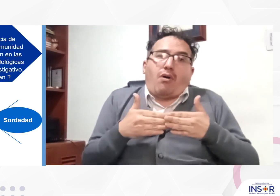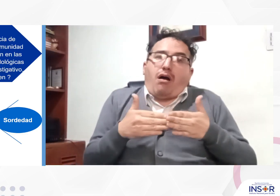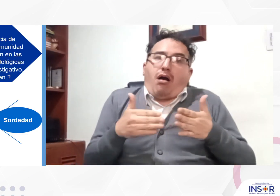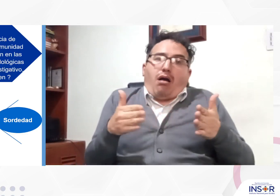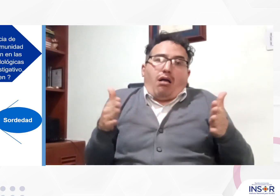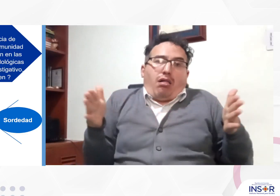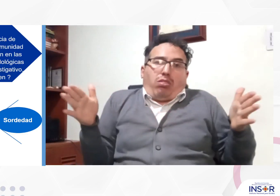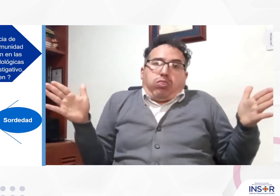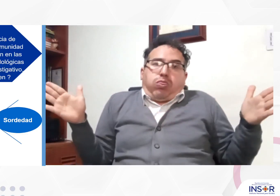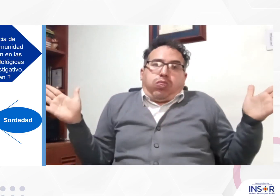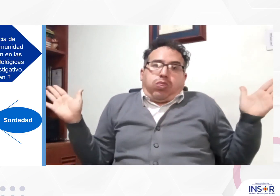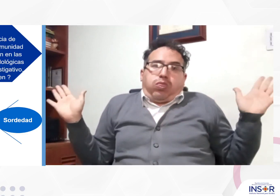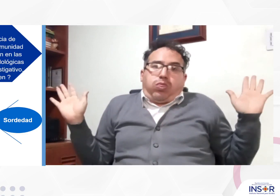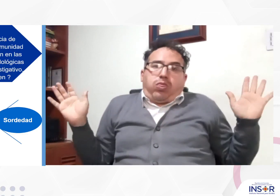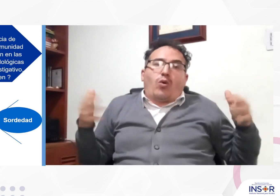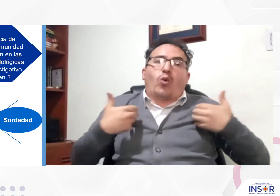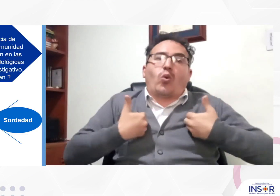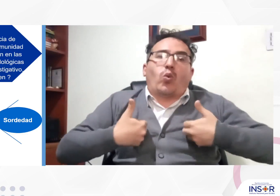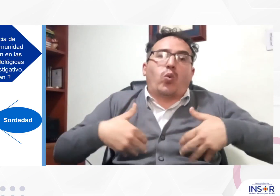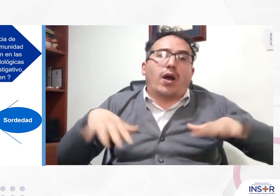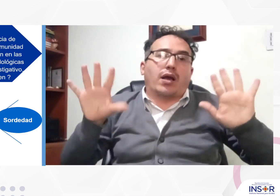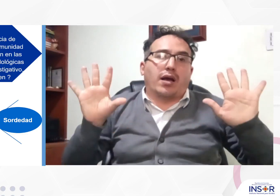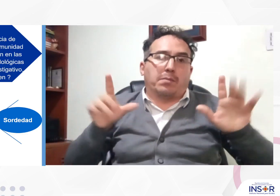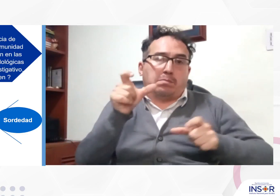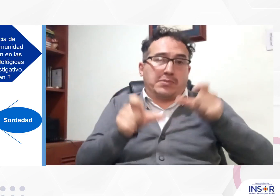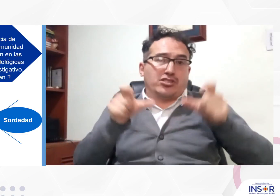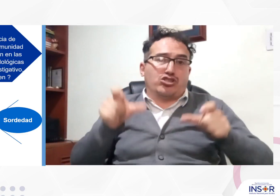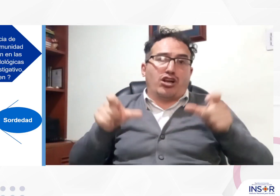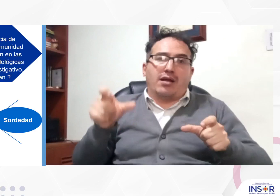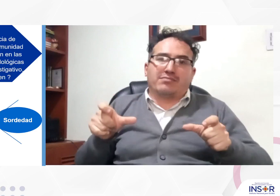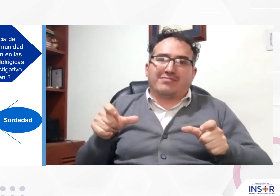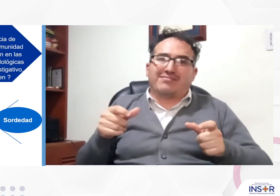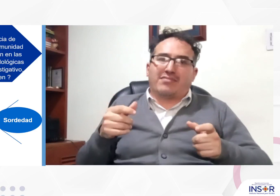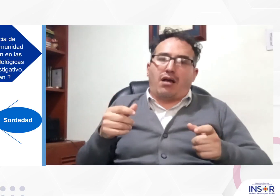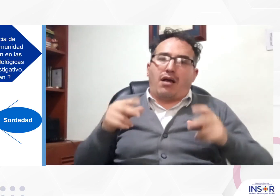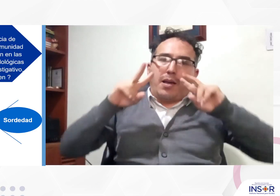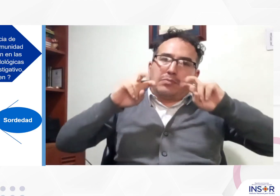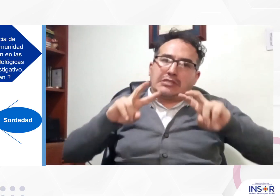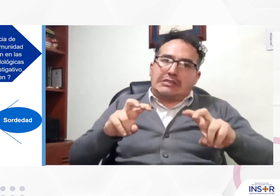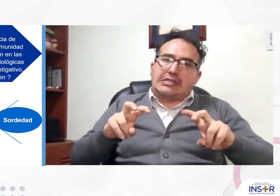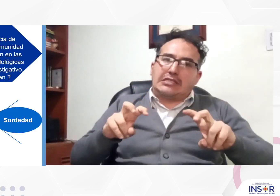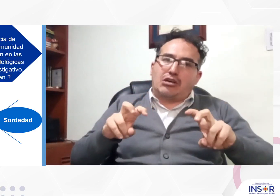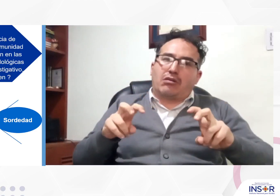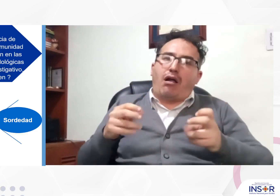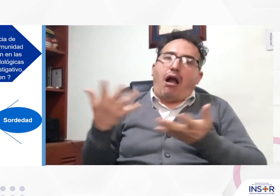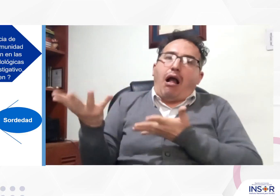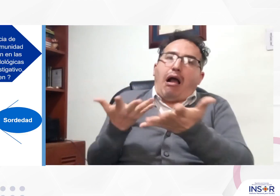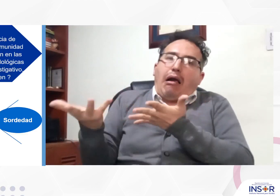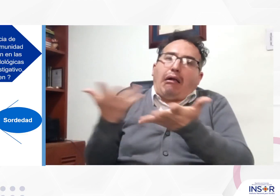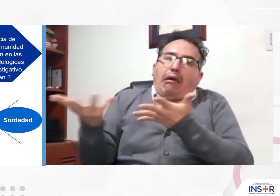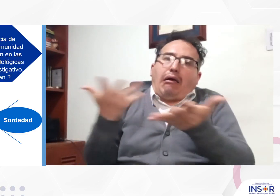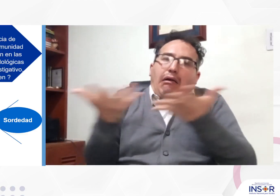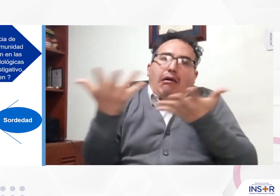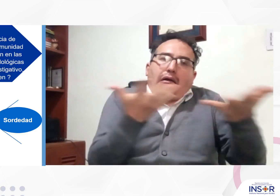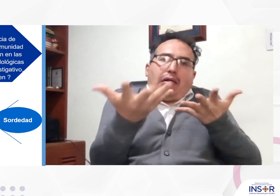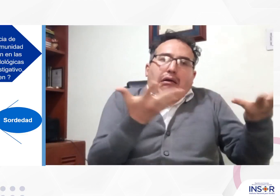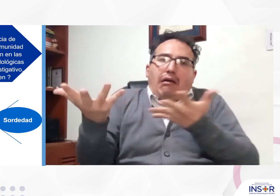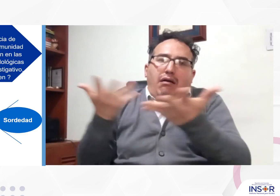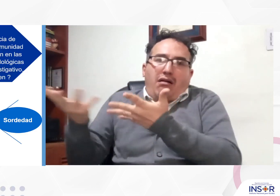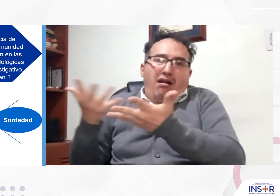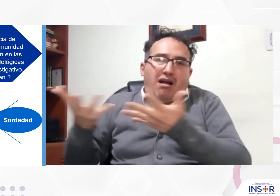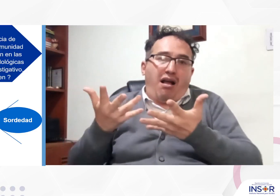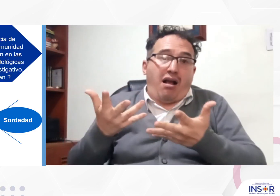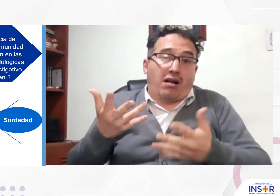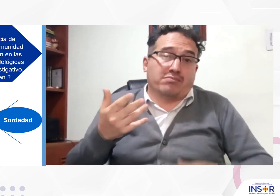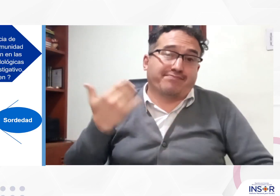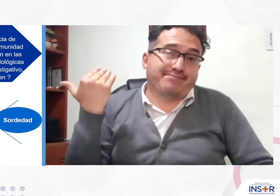y hay muchas personas sordas que pues de manera muy abierta involucran a participar a diferentes personas